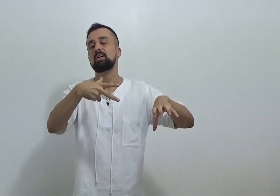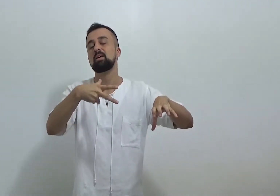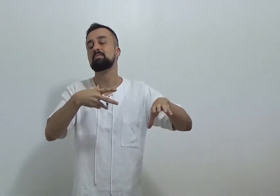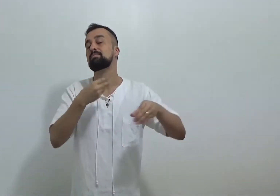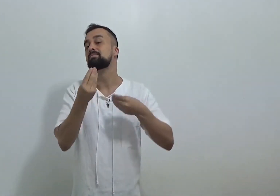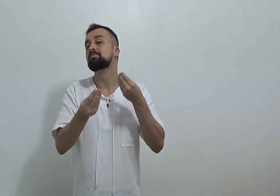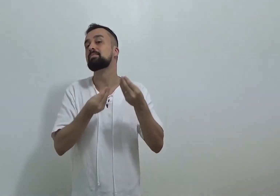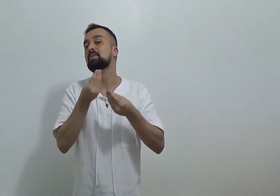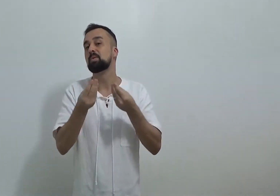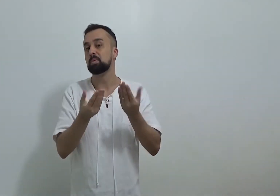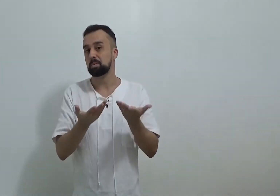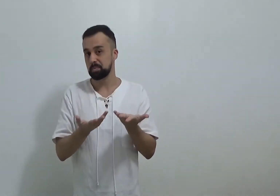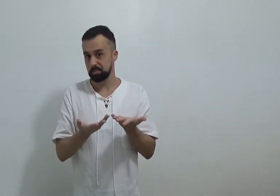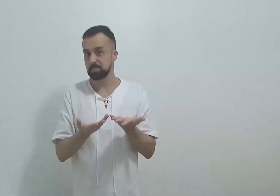dos portugueses?